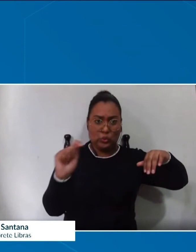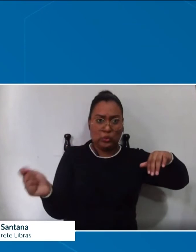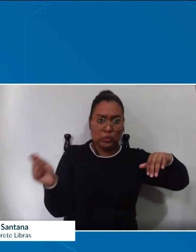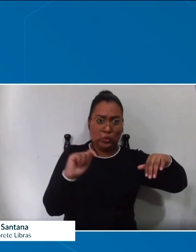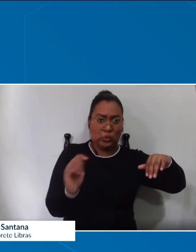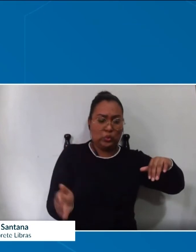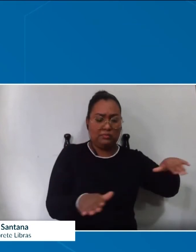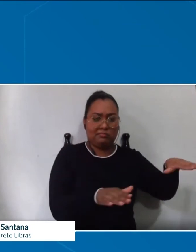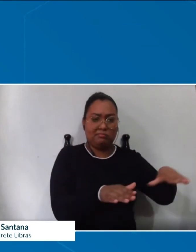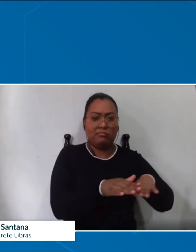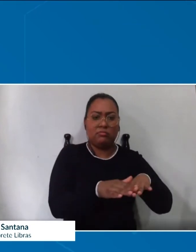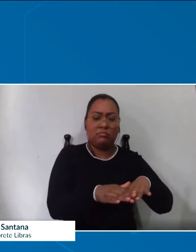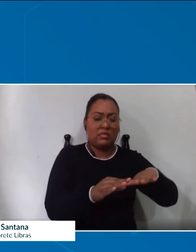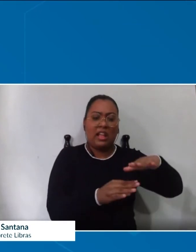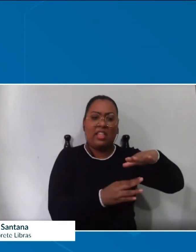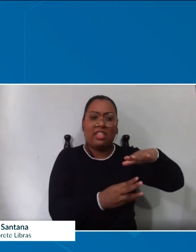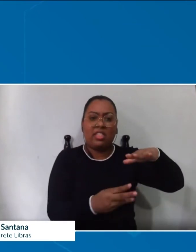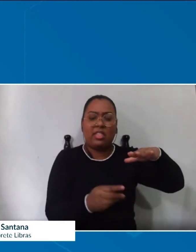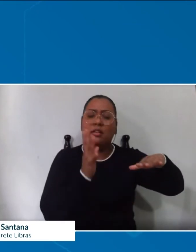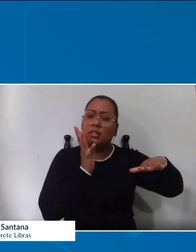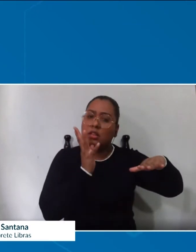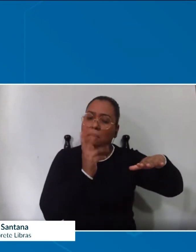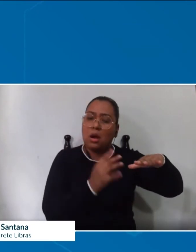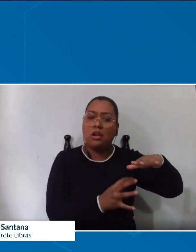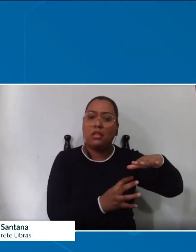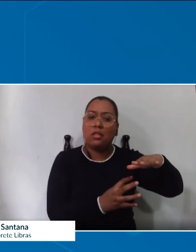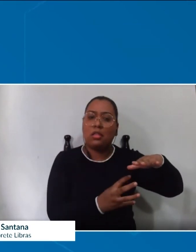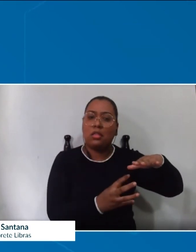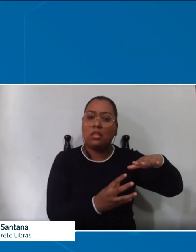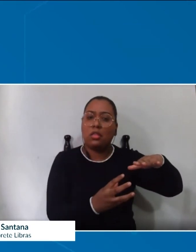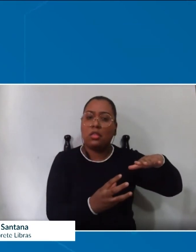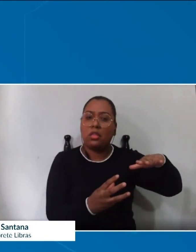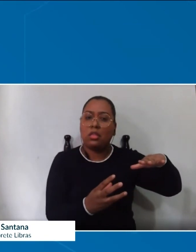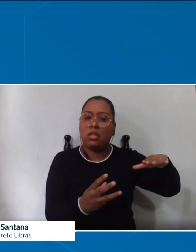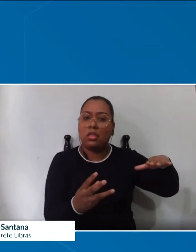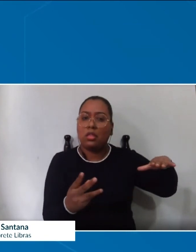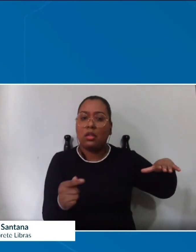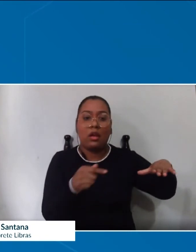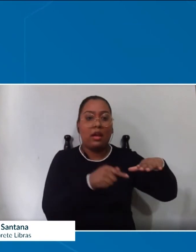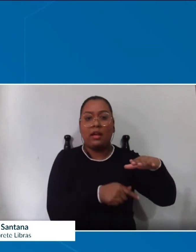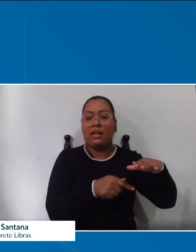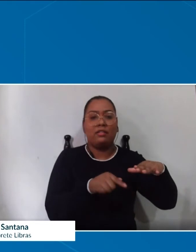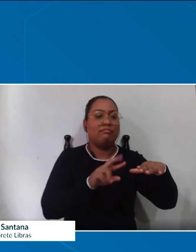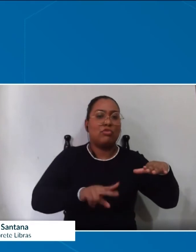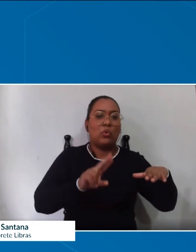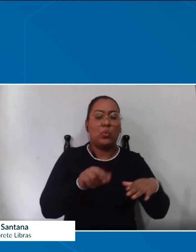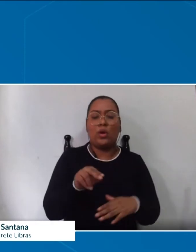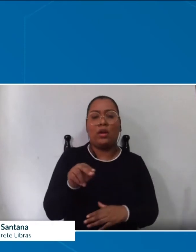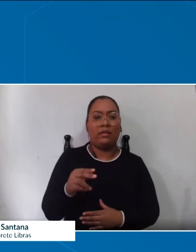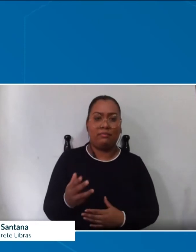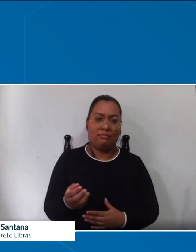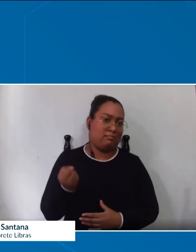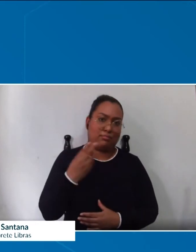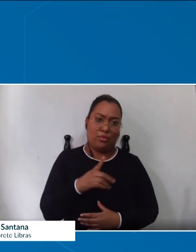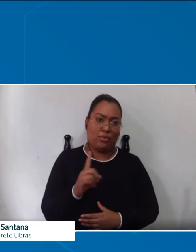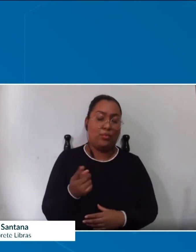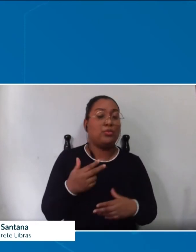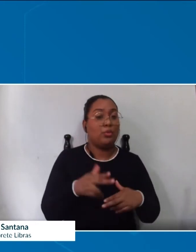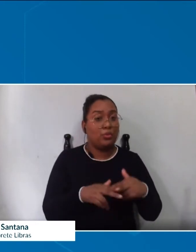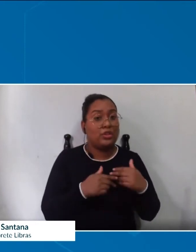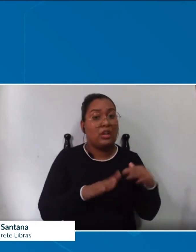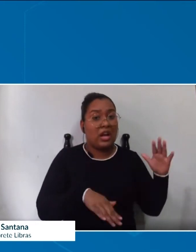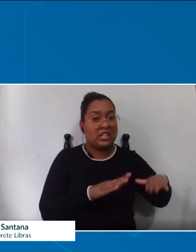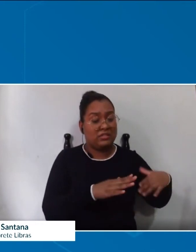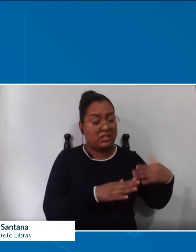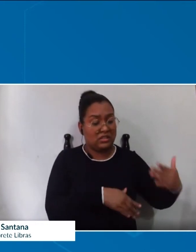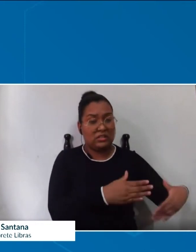ser degradado. E lembrar que um aterro sanitário não é um biodigestor, então as variáveis de processo